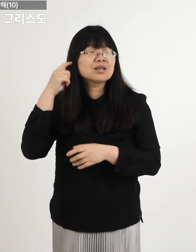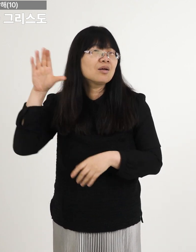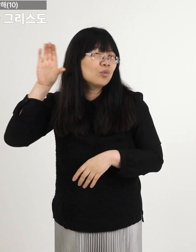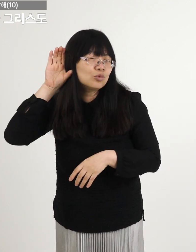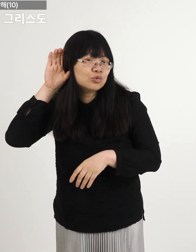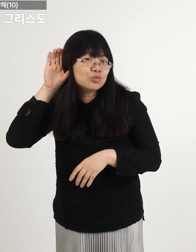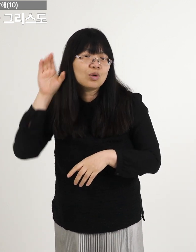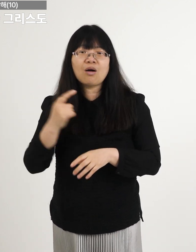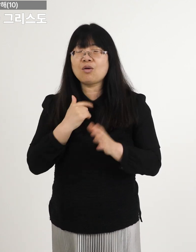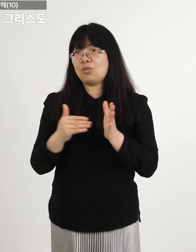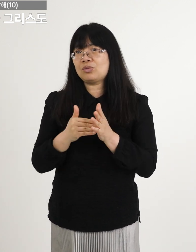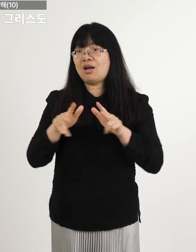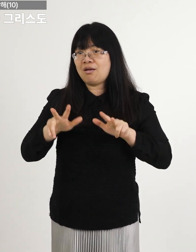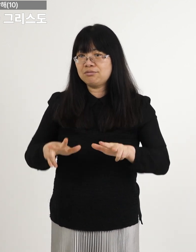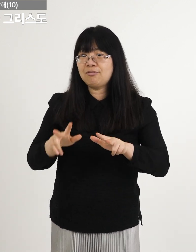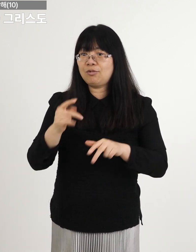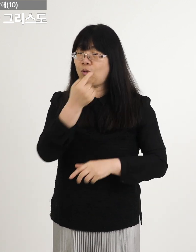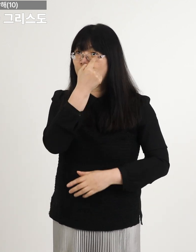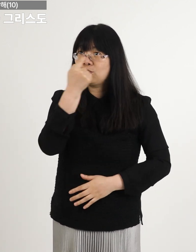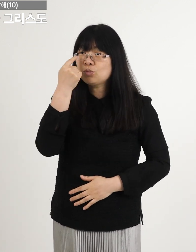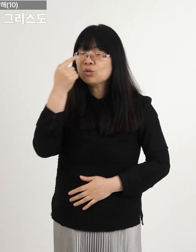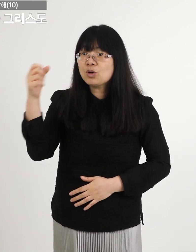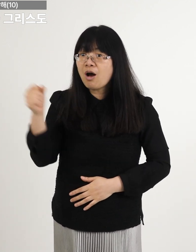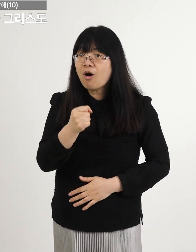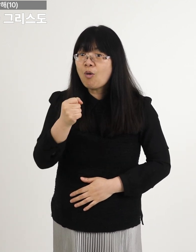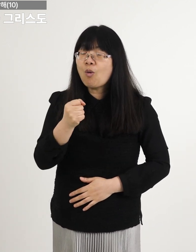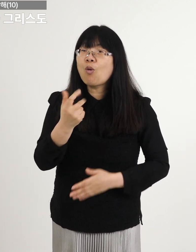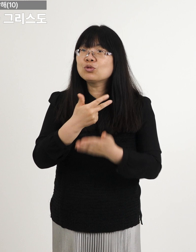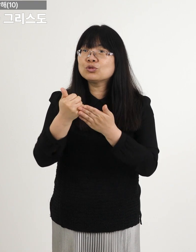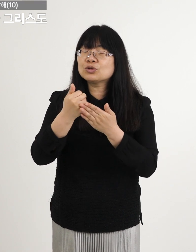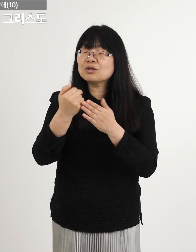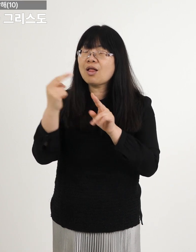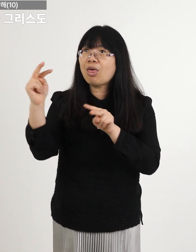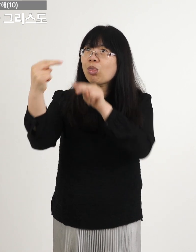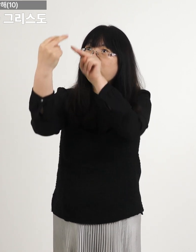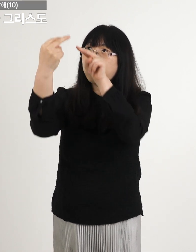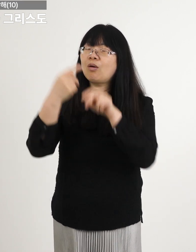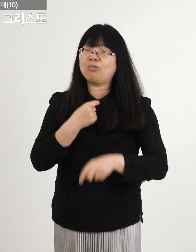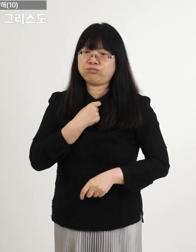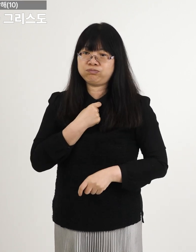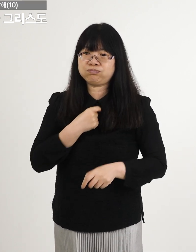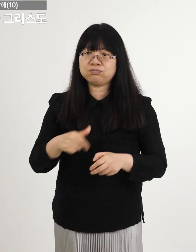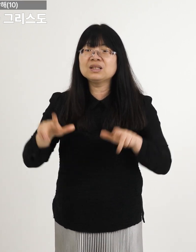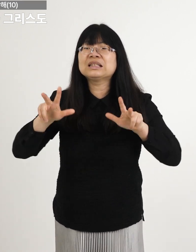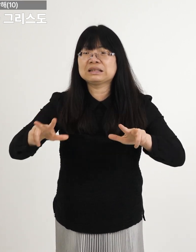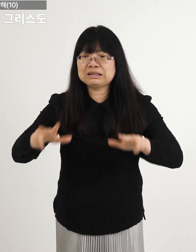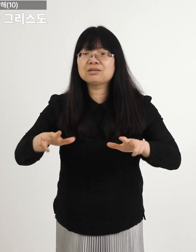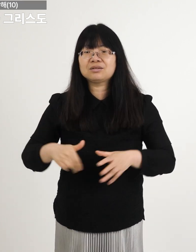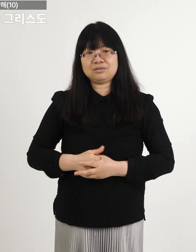듣기만 하였는데 이제는 눈으로 주를 보기를 원합니다. 그 뜻이에요. 이제는